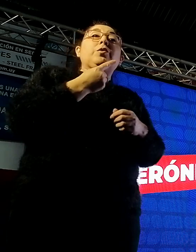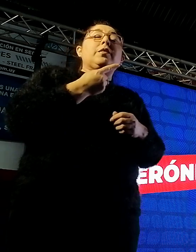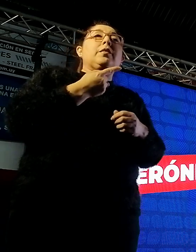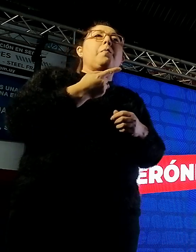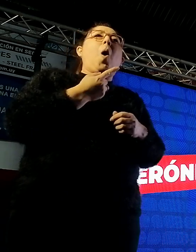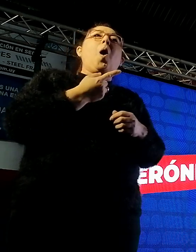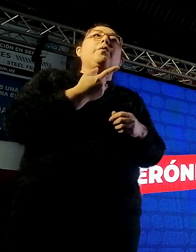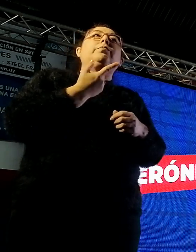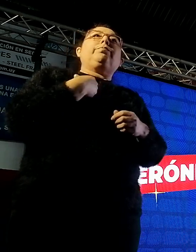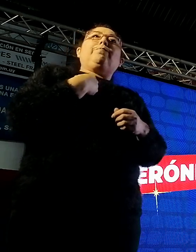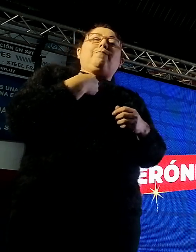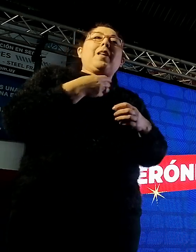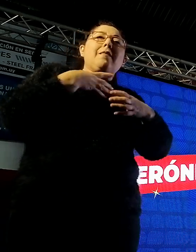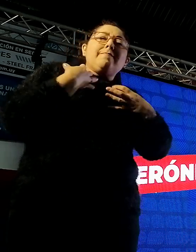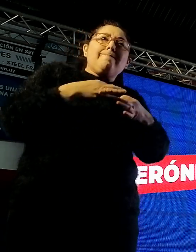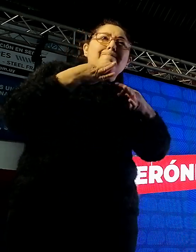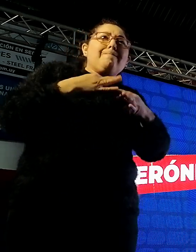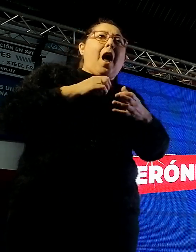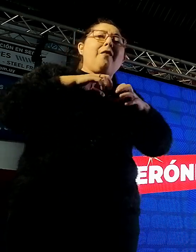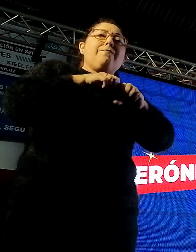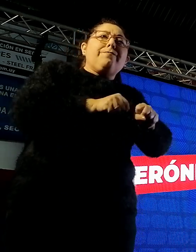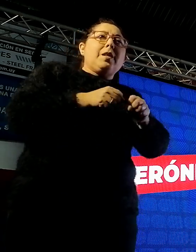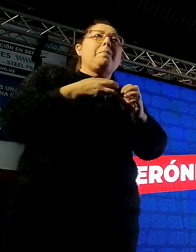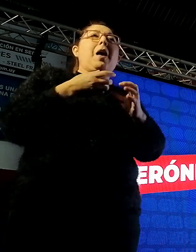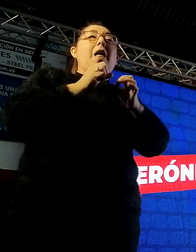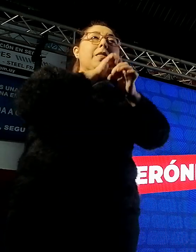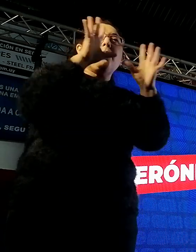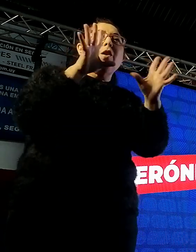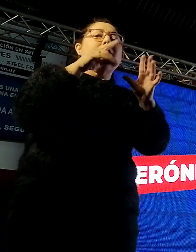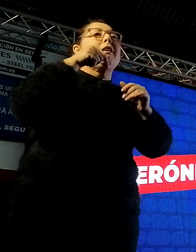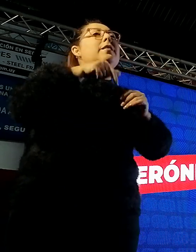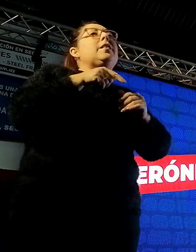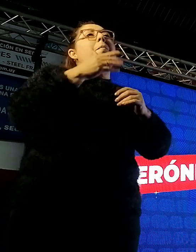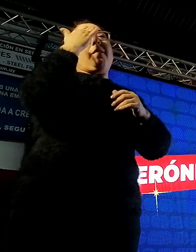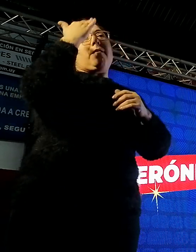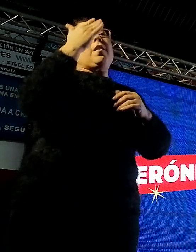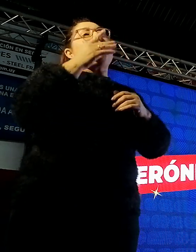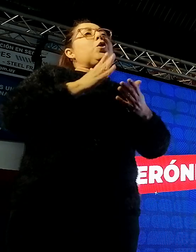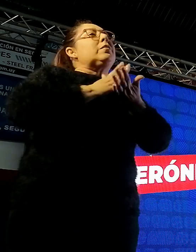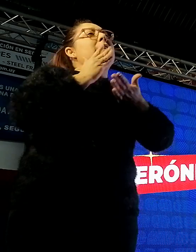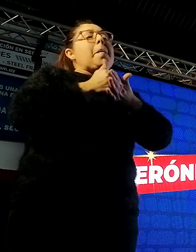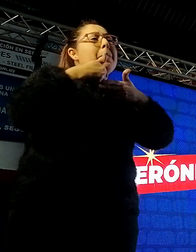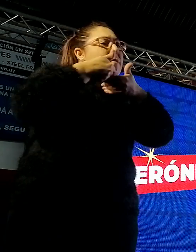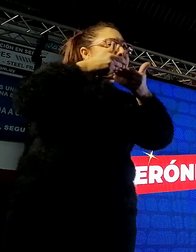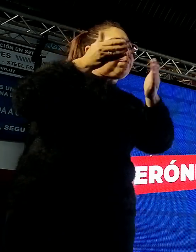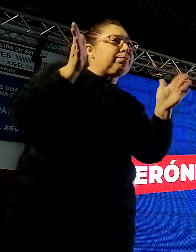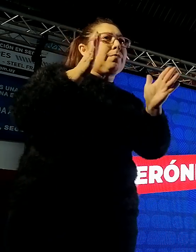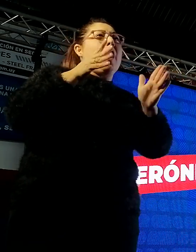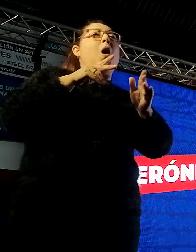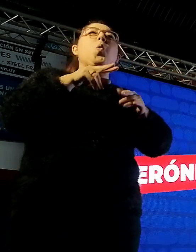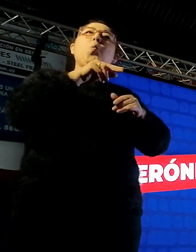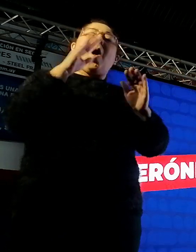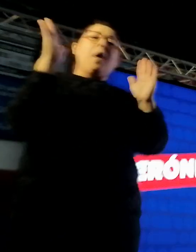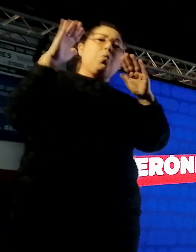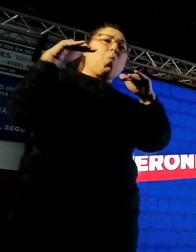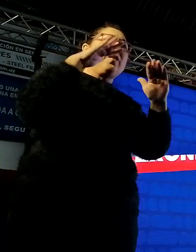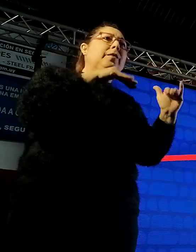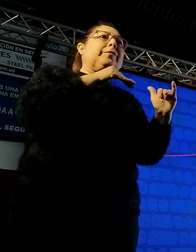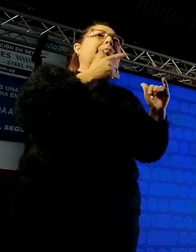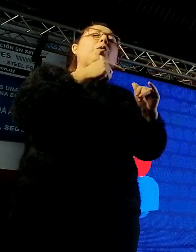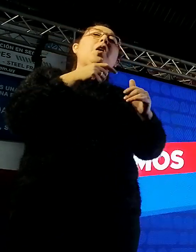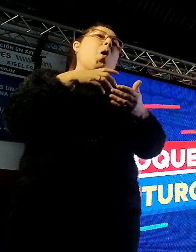profundamente democrática la discusión programática en el Frente Amplio no solo es abierta sino que tiene que ser entre iguales más